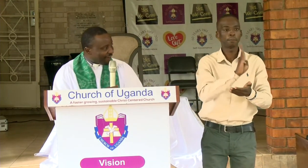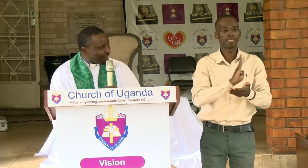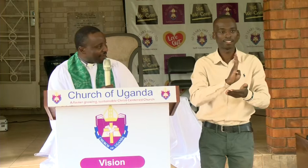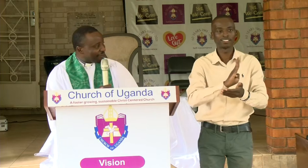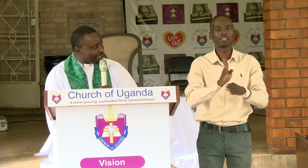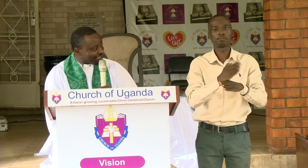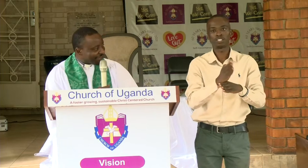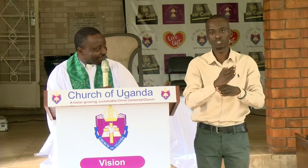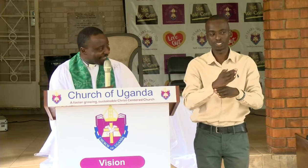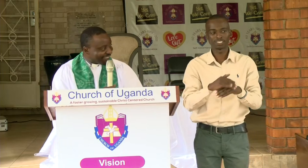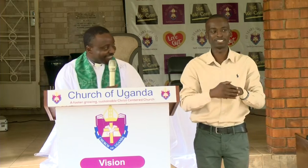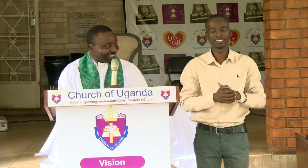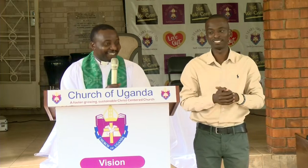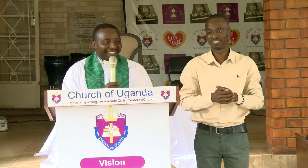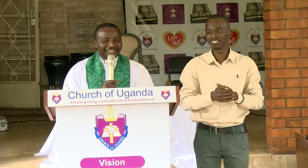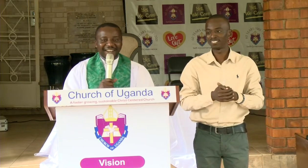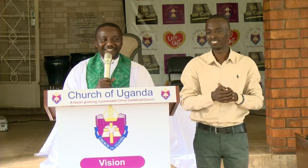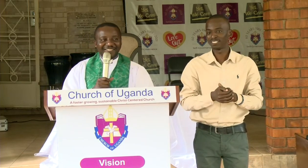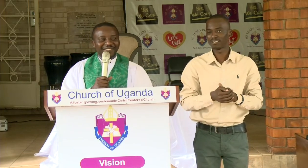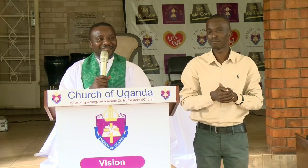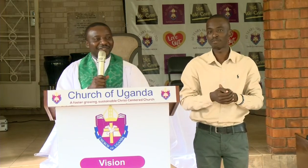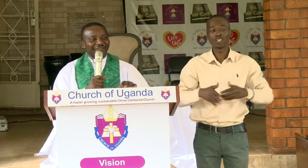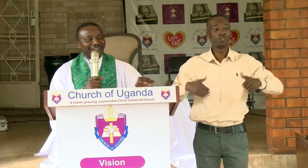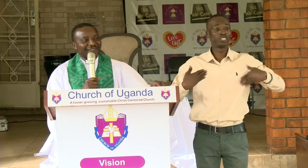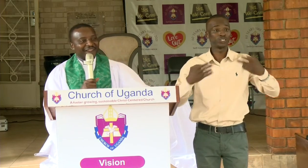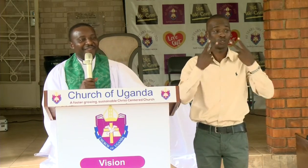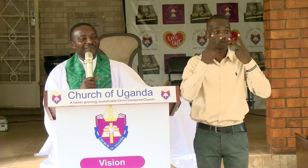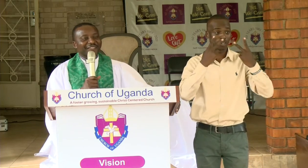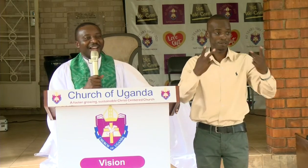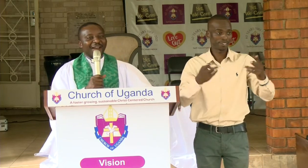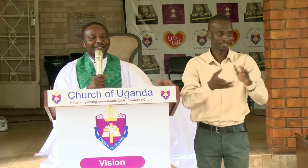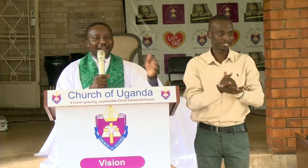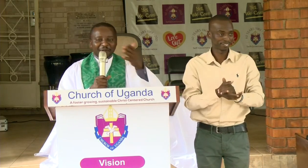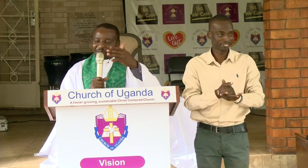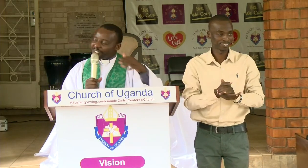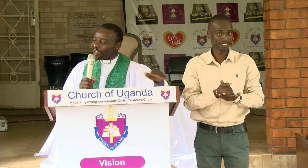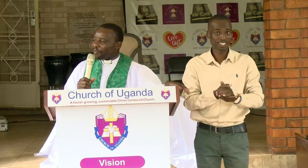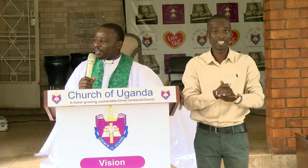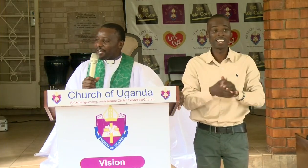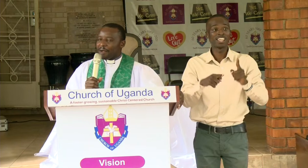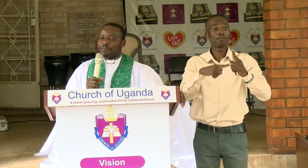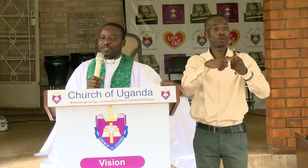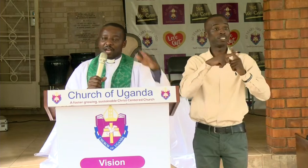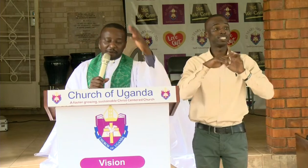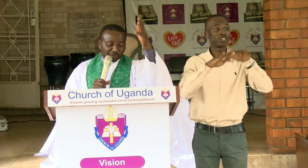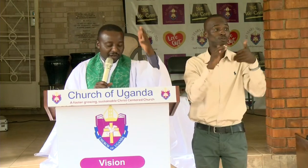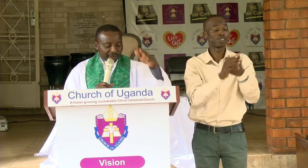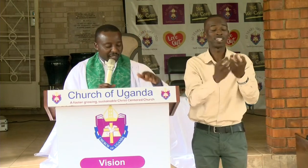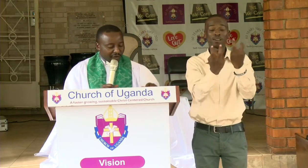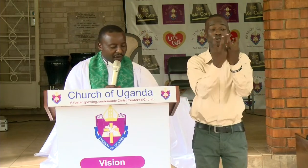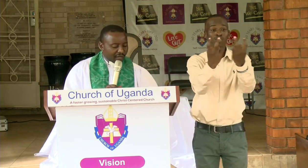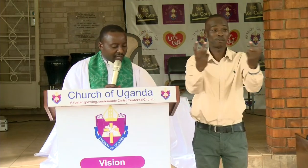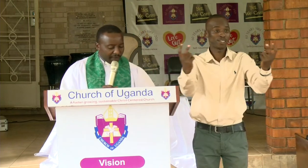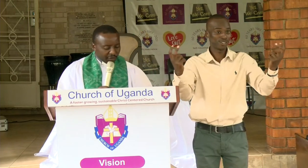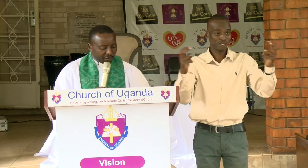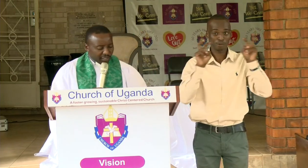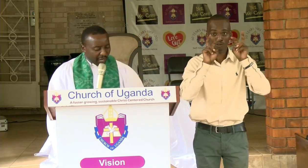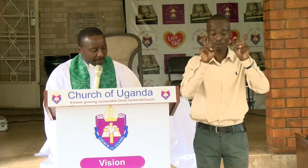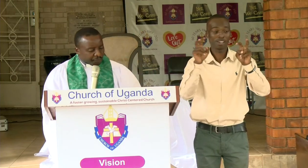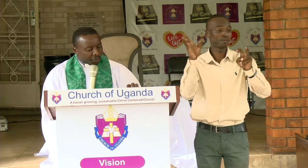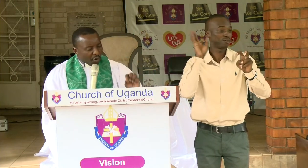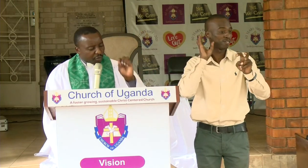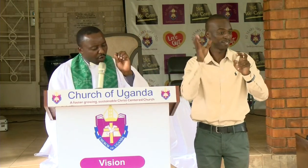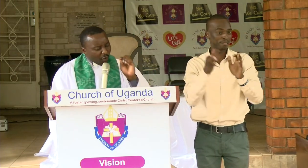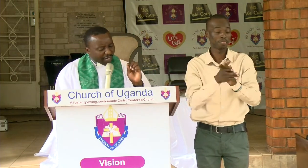Bethesda Ministries, tusanyuse okubalaba n'abakristaayo mwenna n'abatulaba eyo